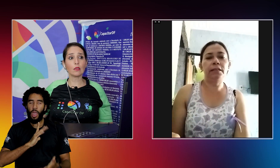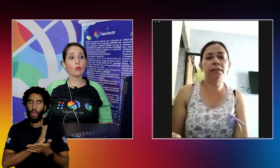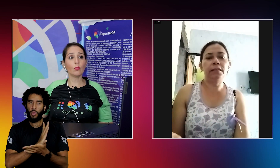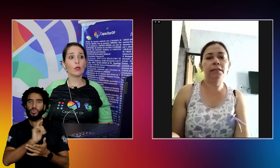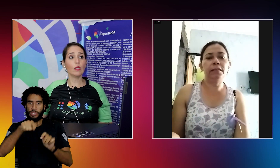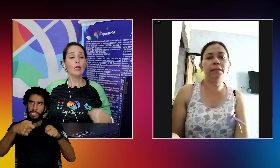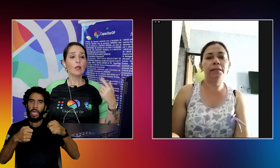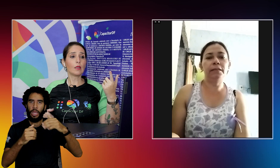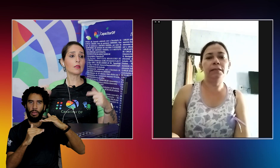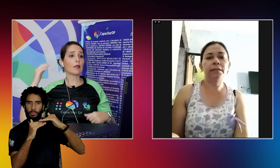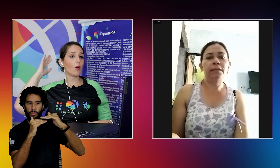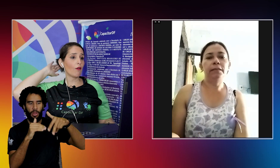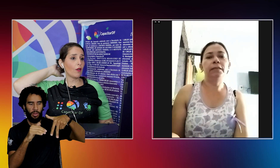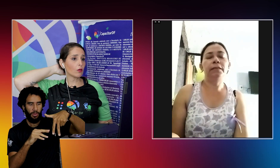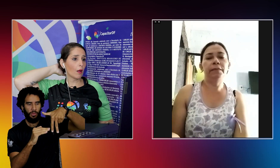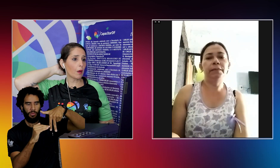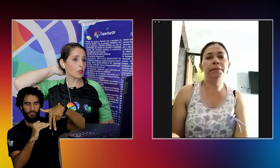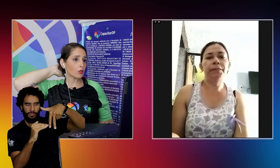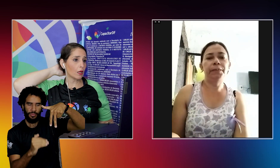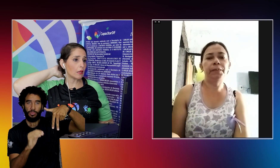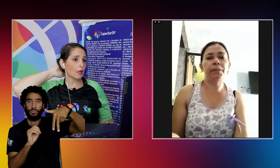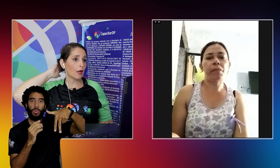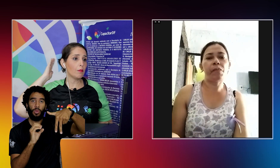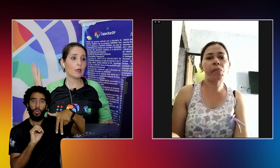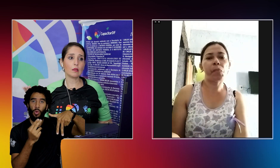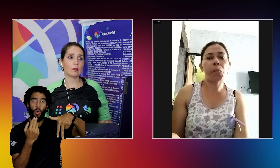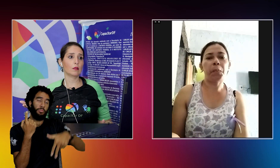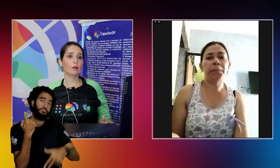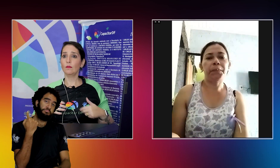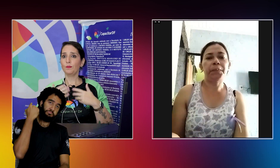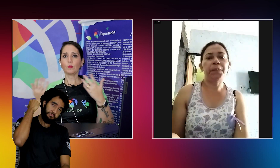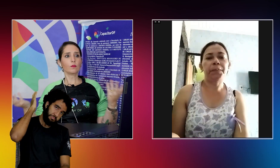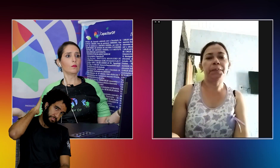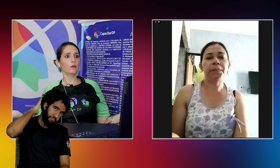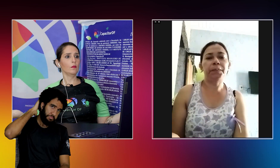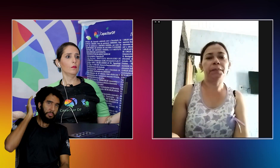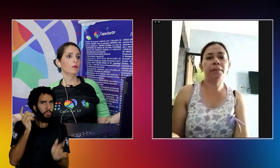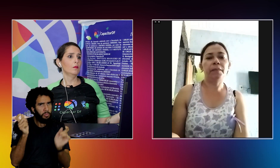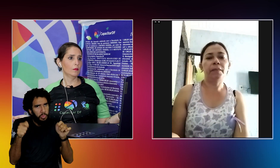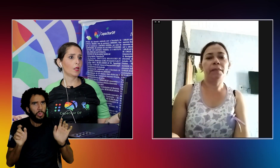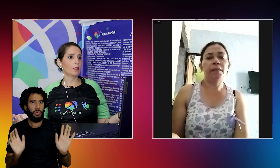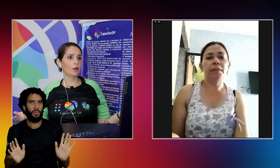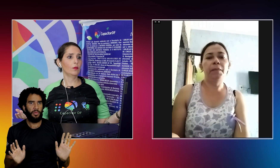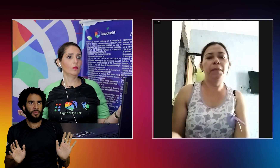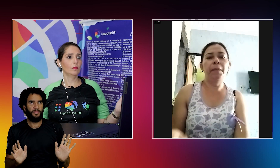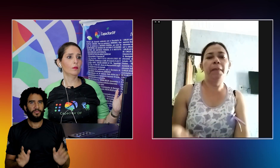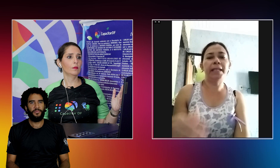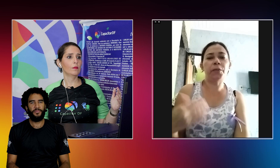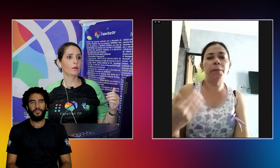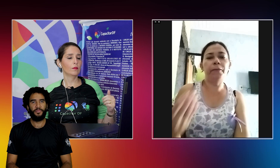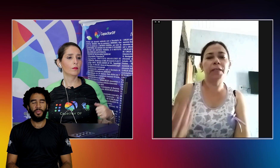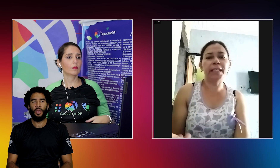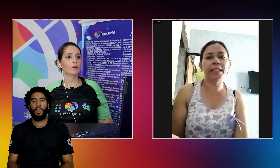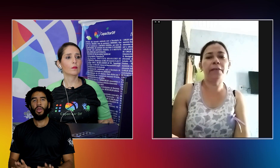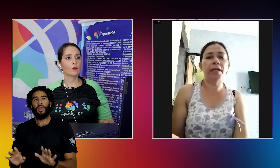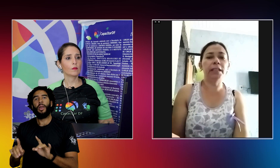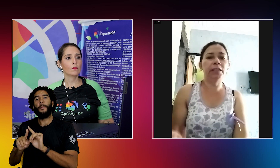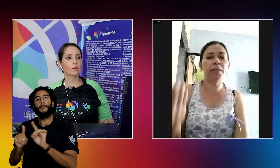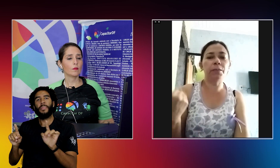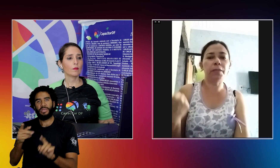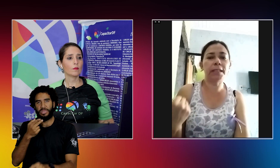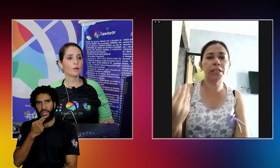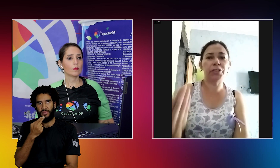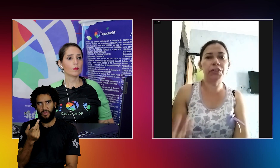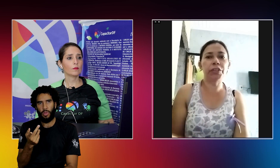linha da cintura, tem sinal que é feito na parte de trás da cabeça. Entendeu? Mas, como você está falando, mesmo